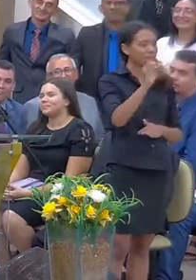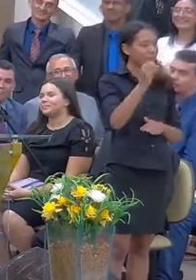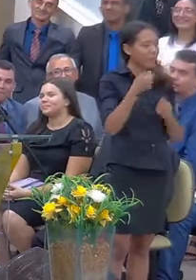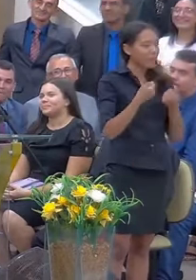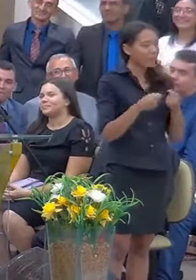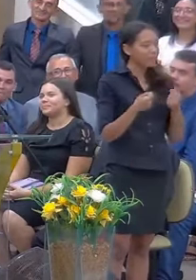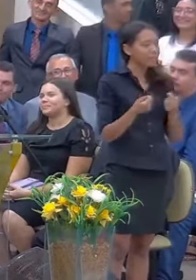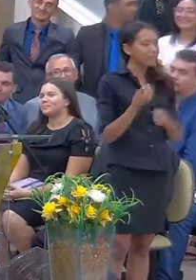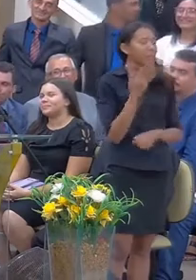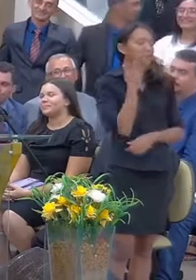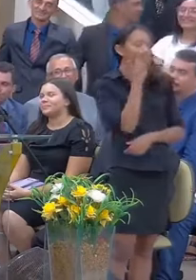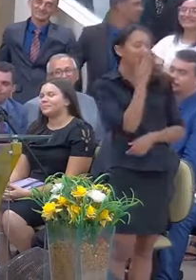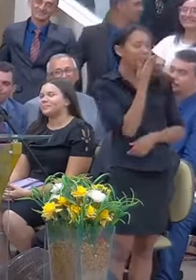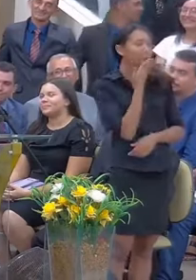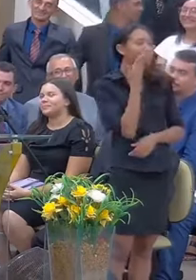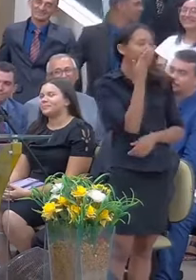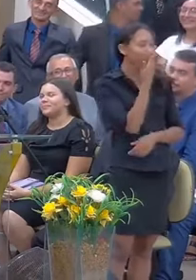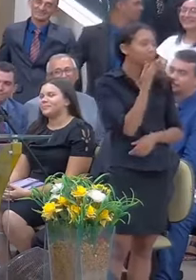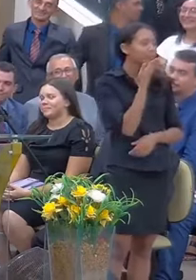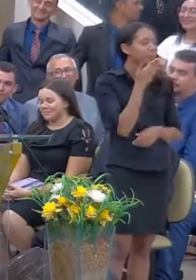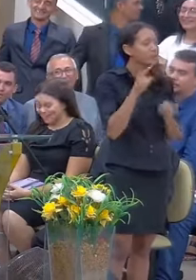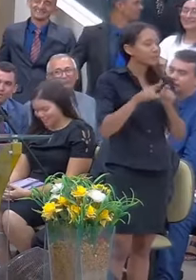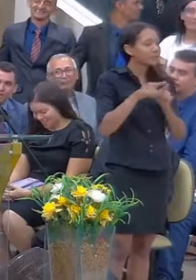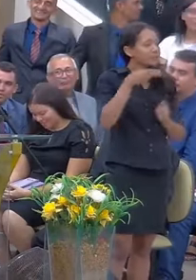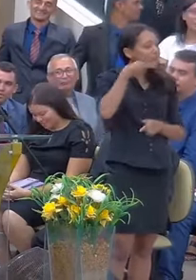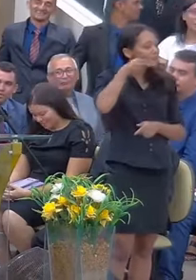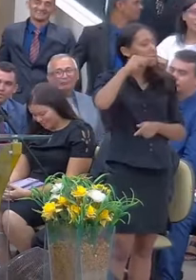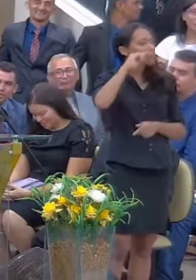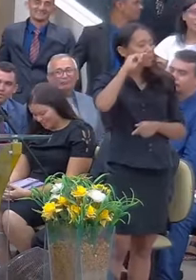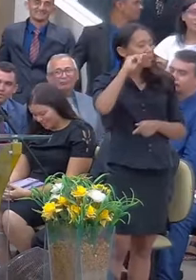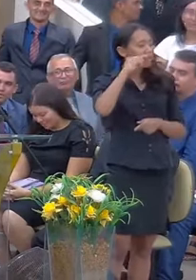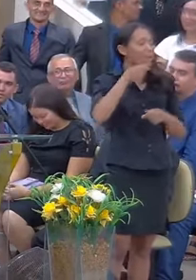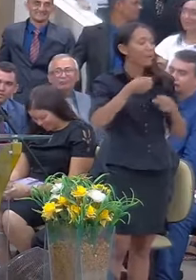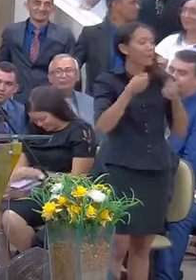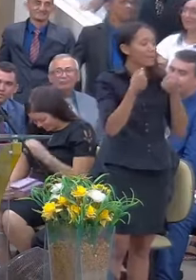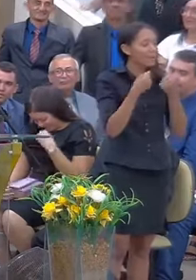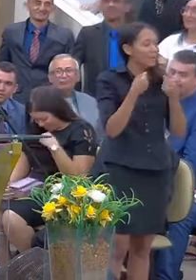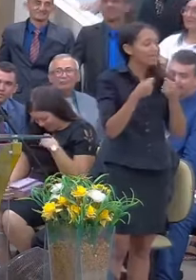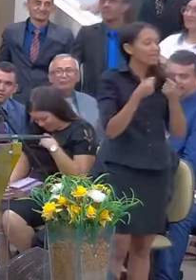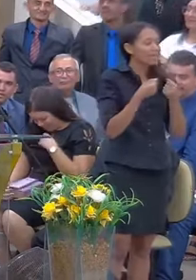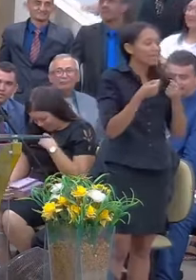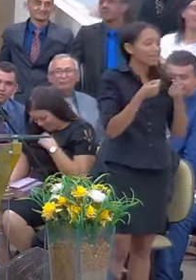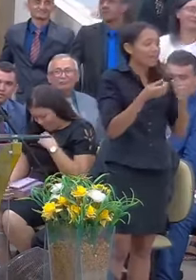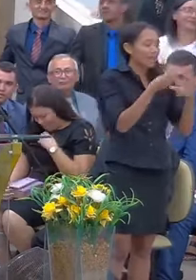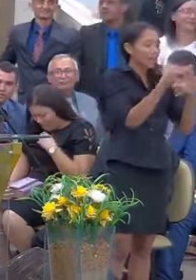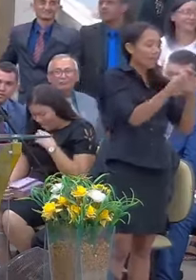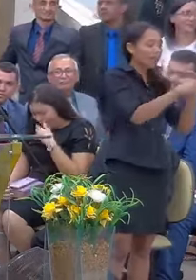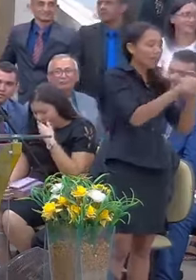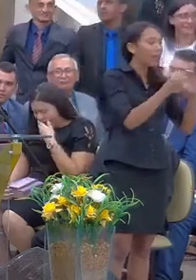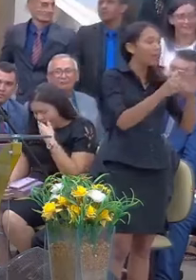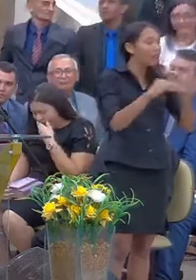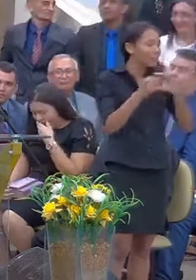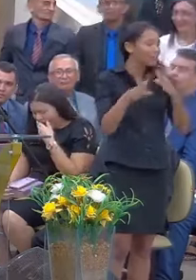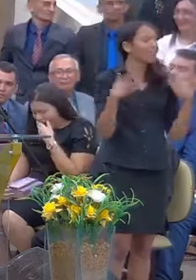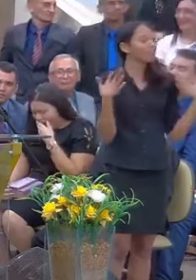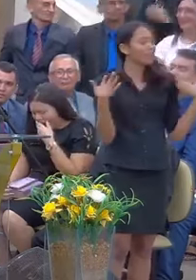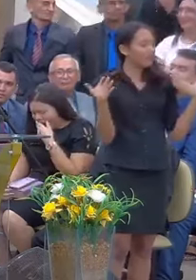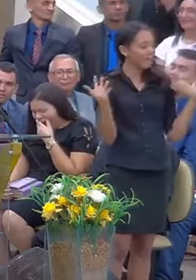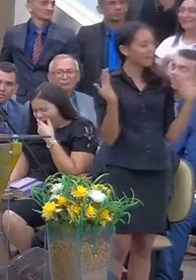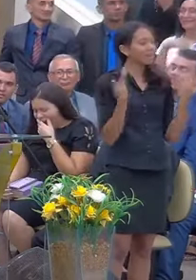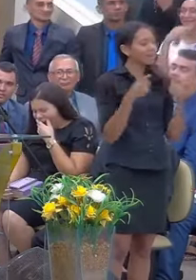da doçura, e quem não tem porção, espalhe com quem tem. Hoje é dia consagrado,